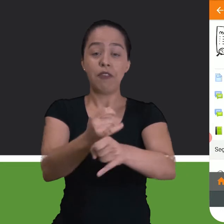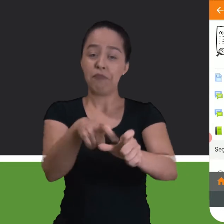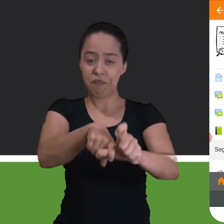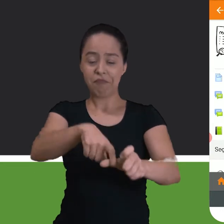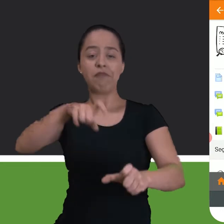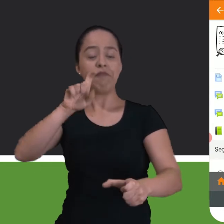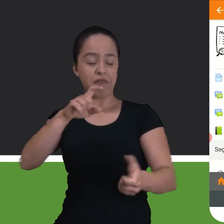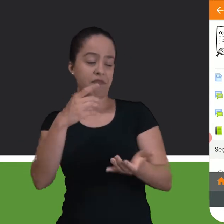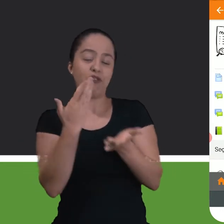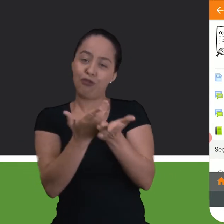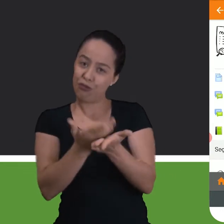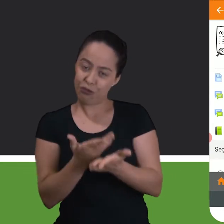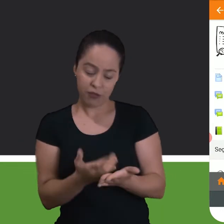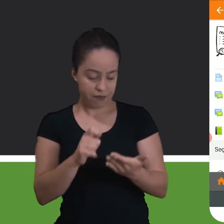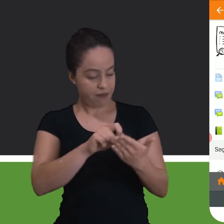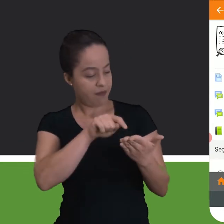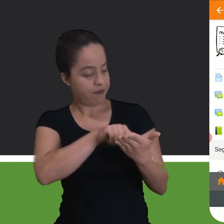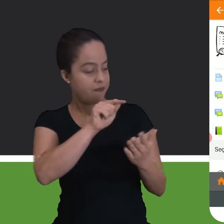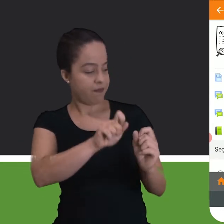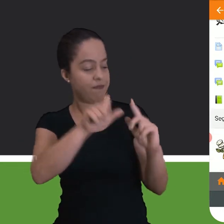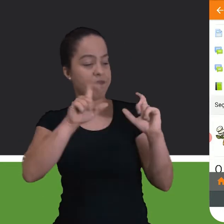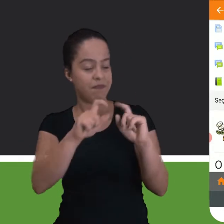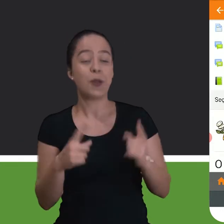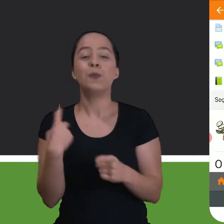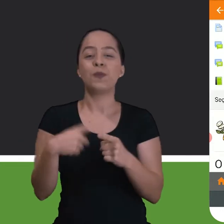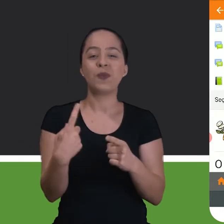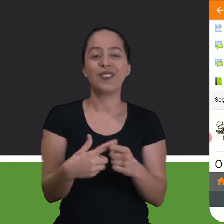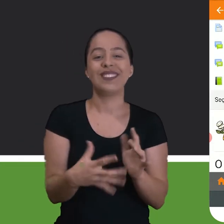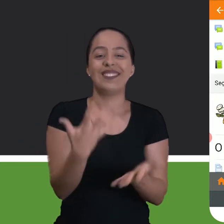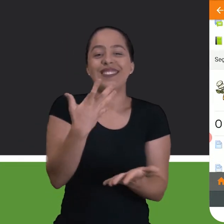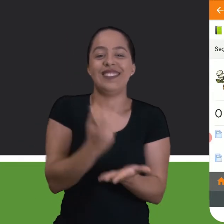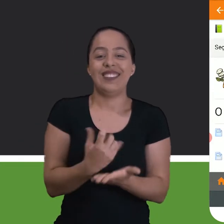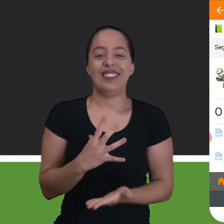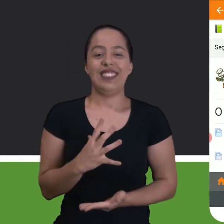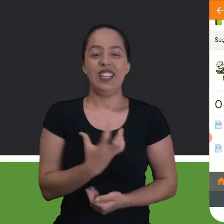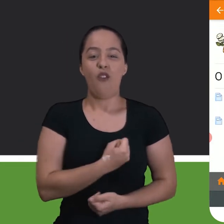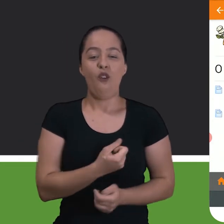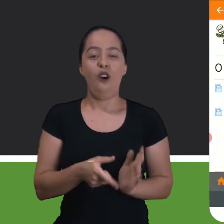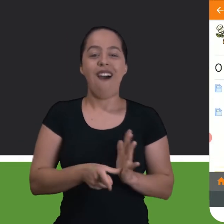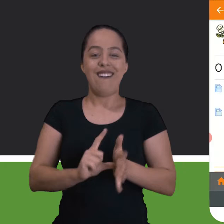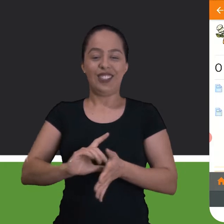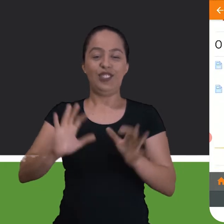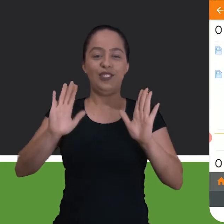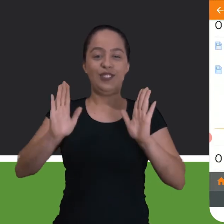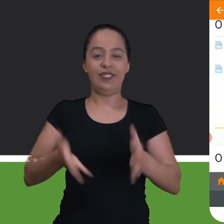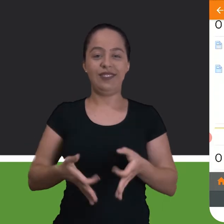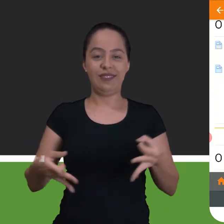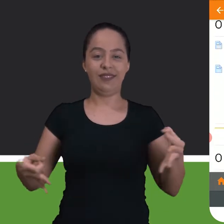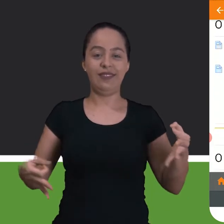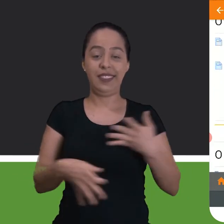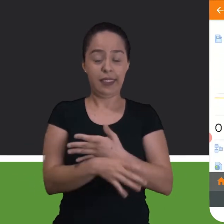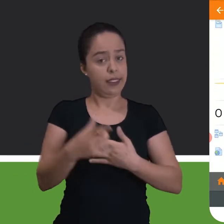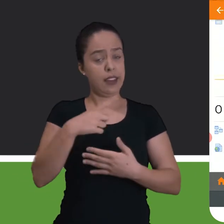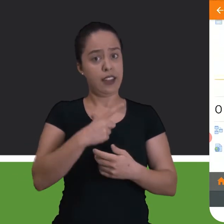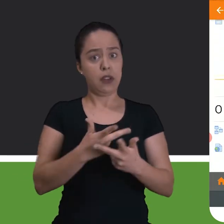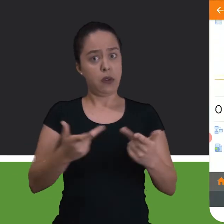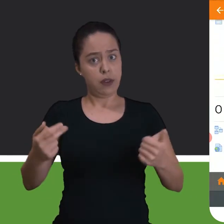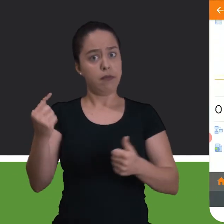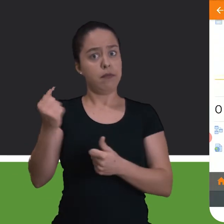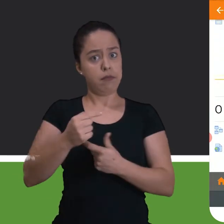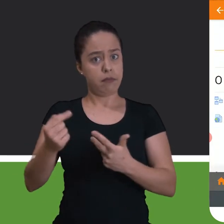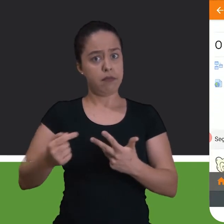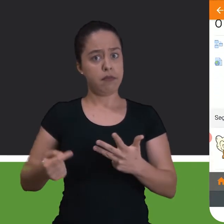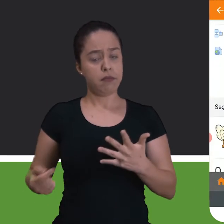acessar offline mesmo sem internet esse fórum de interação ainda tá fazendo download mas a gente já tem bastante